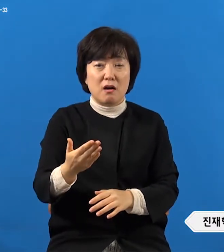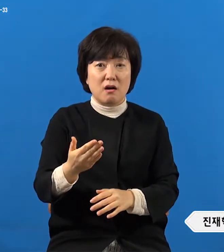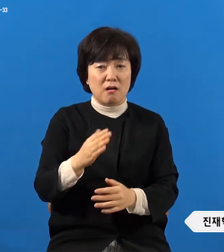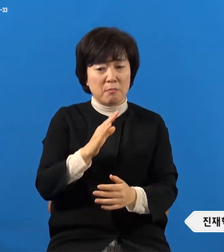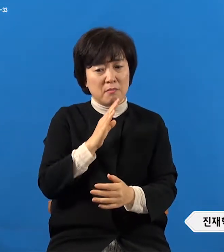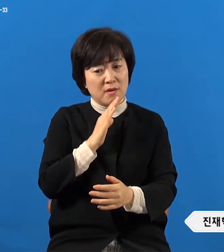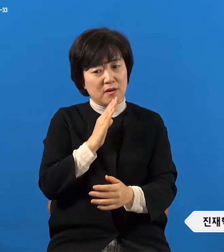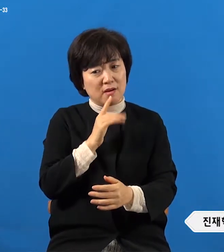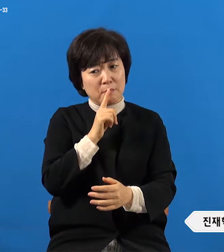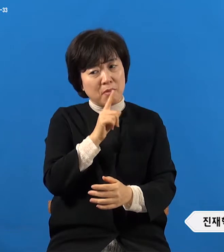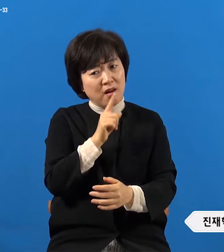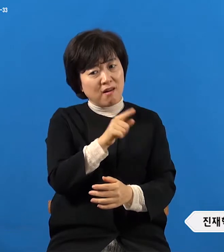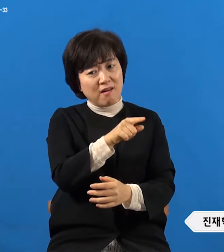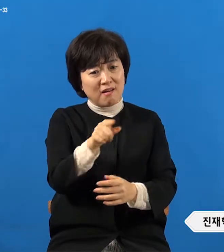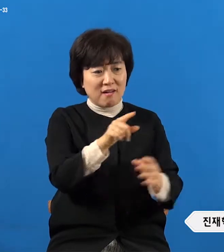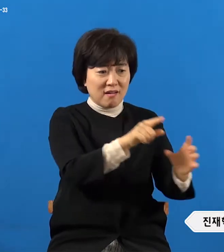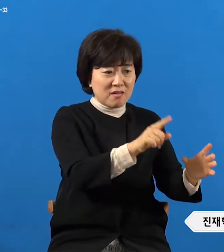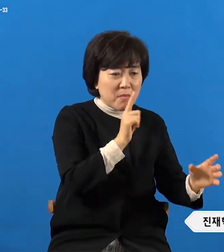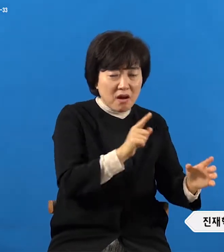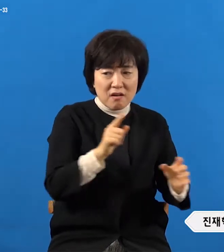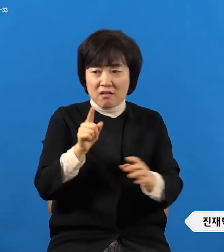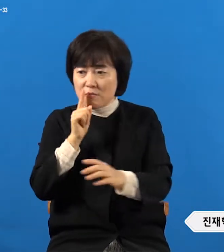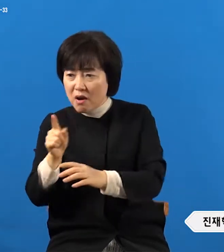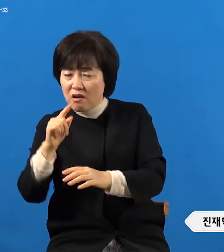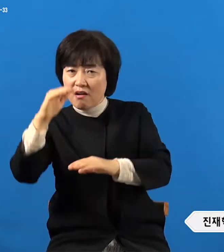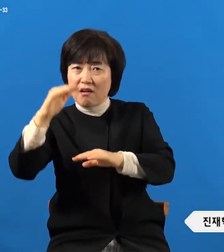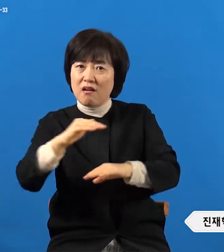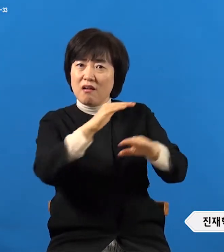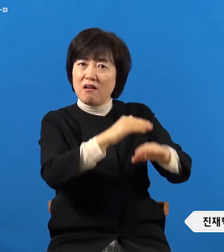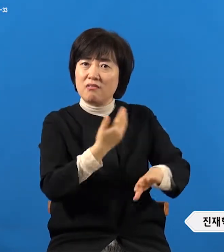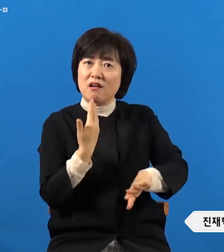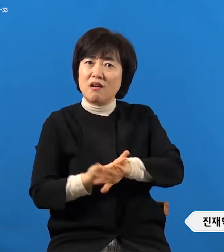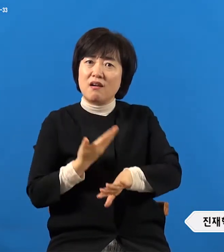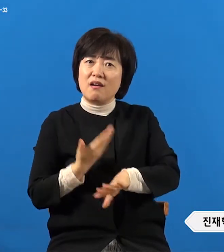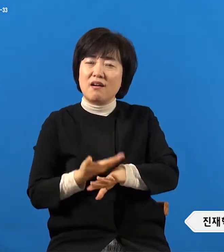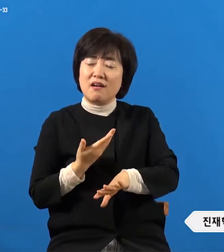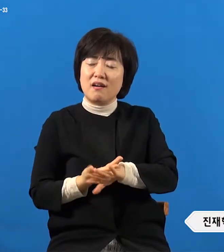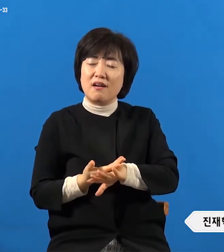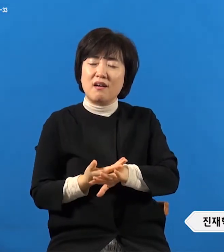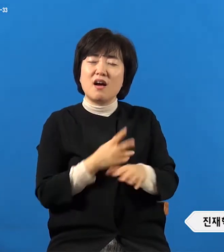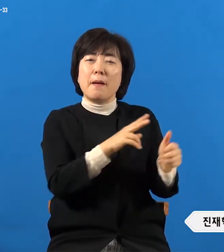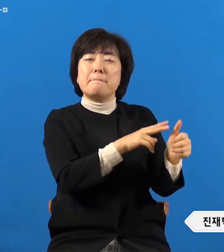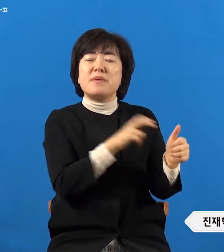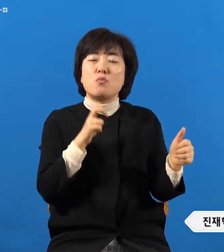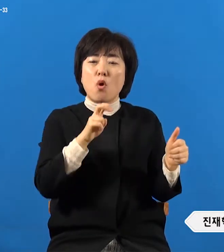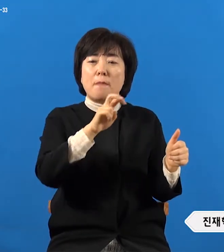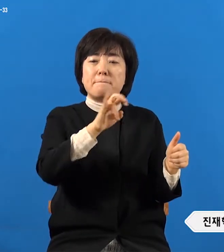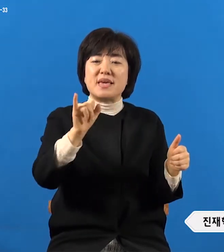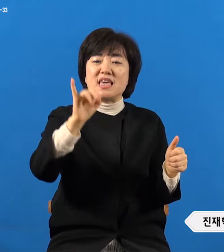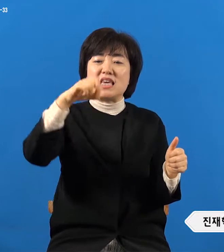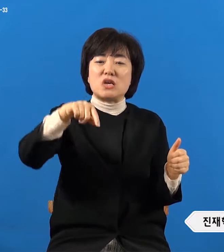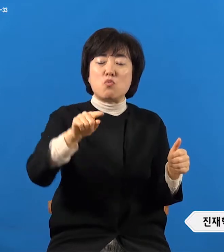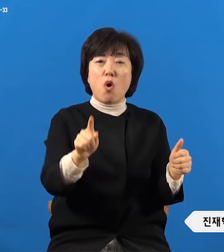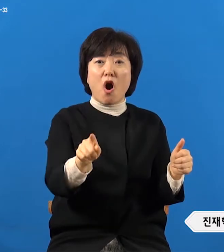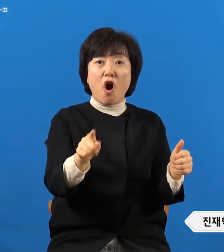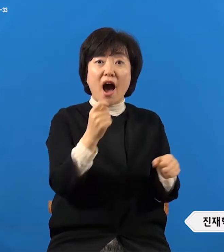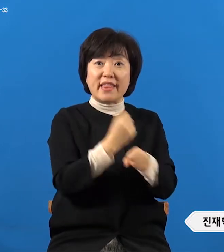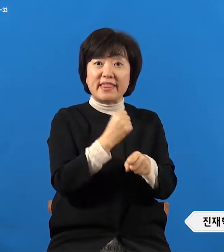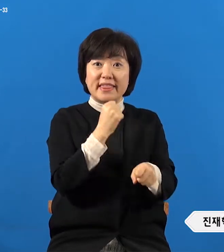질문을 던져봅니다. 오늘 헬라어 원어의 이 미워한다는 단어는 절대적인 감정이